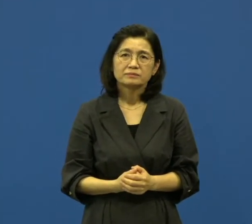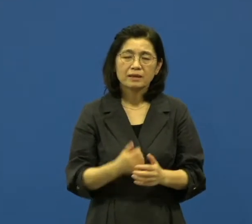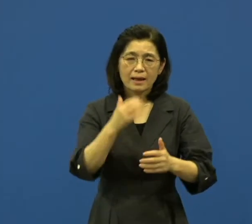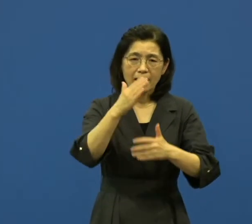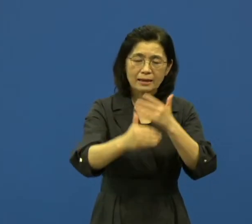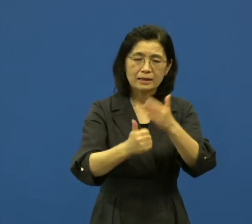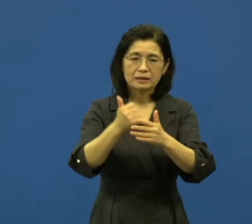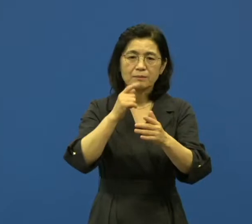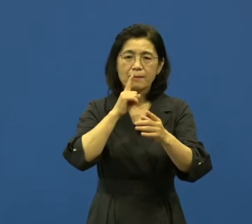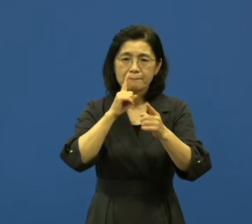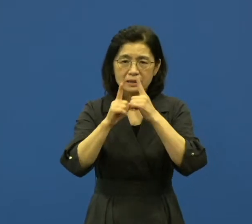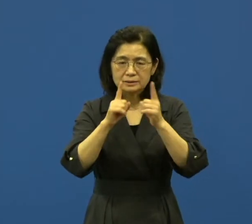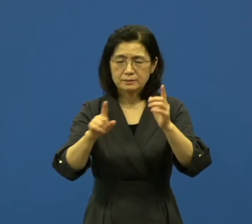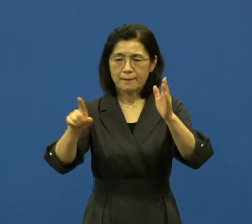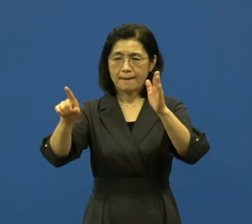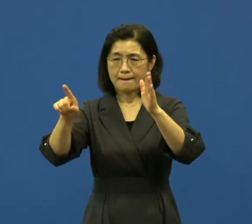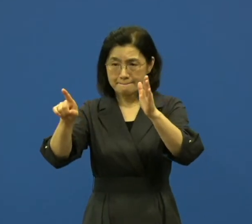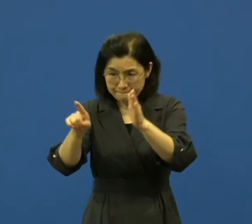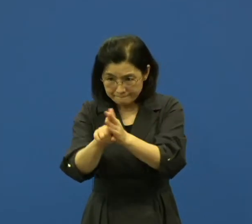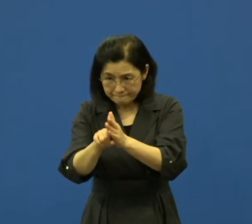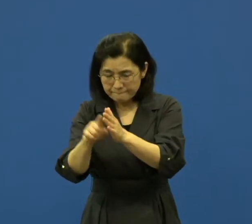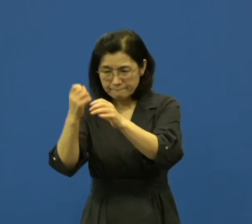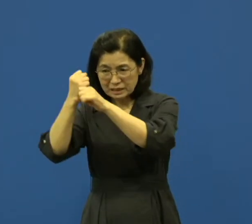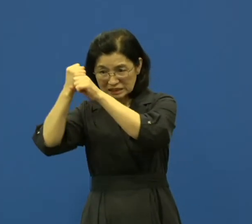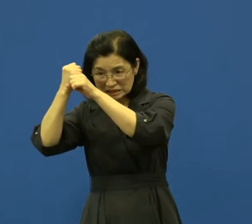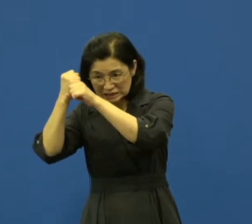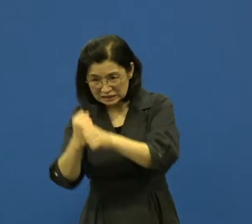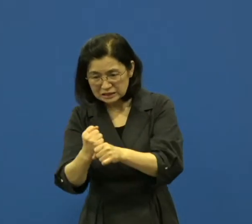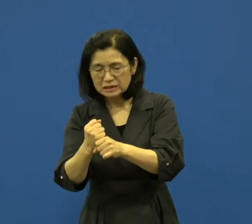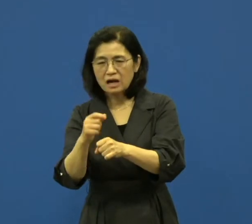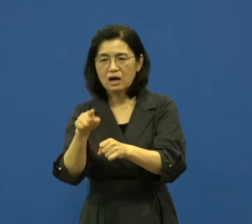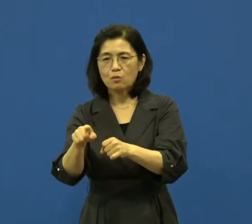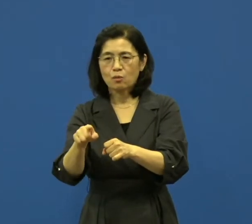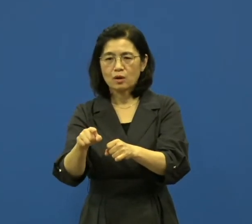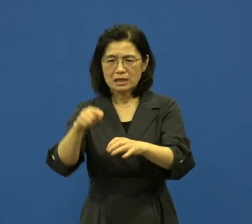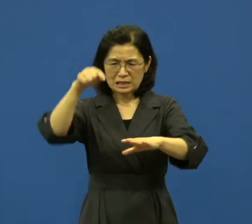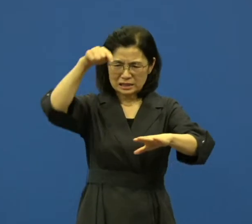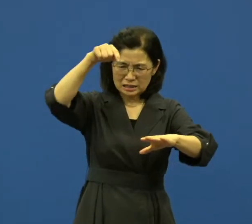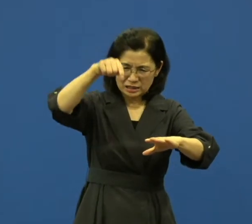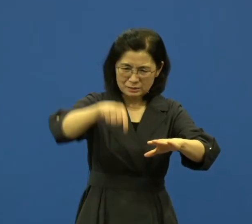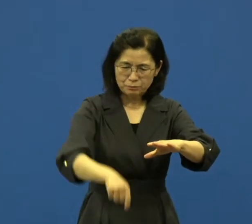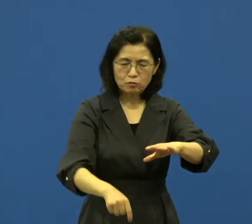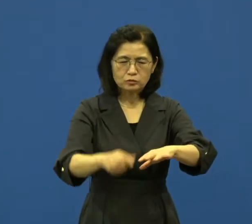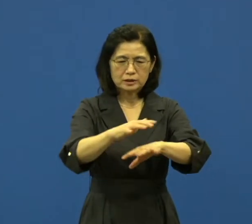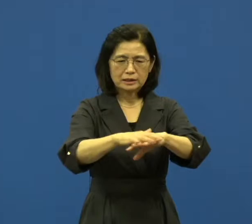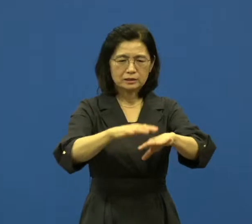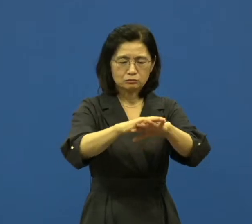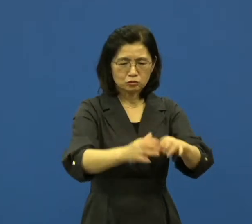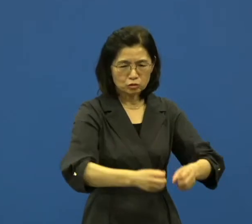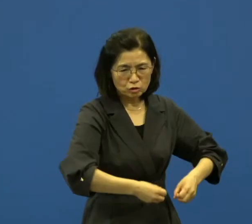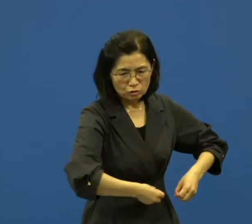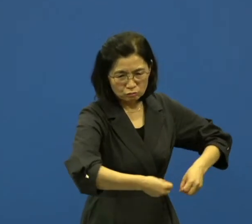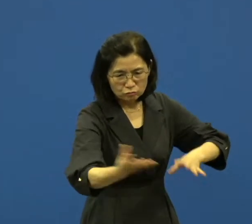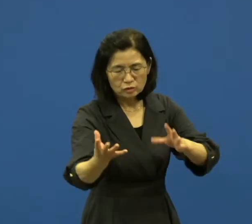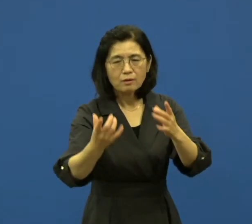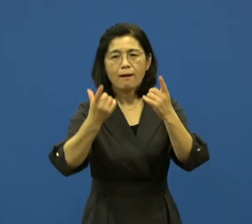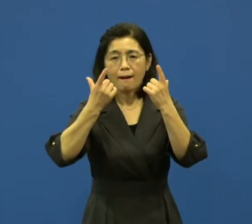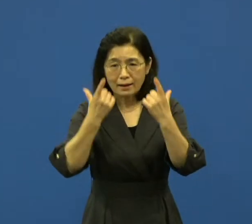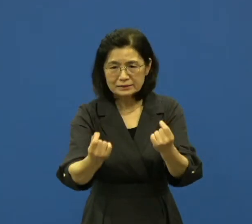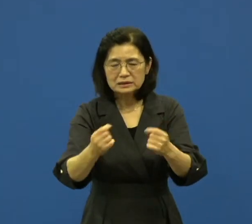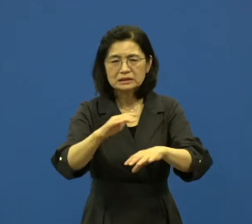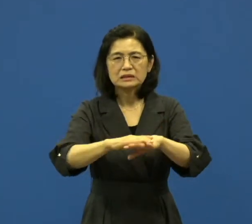말씀에 의지하여 깊은 데로 그물을 내려보아야 현장 경험을 하는 것입니다. 믿음의 실제화의 과정이 일어나야 된다.